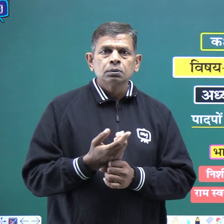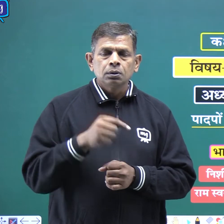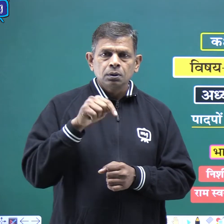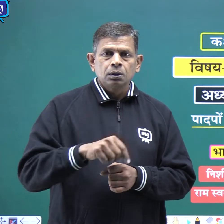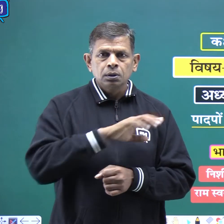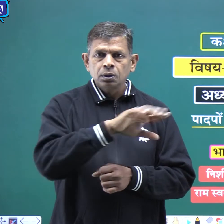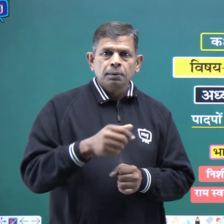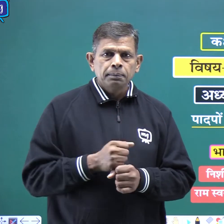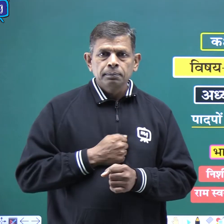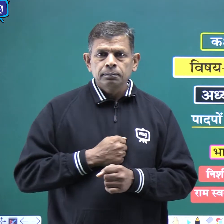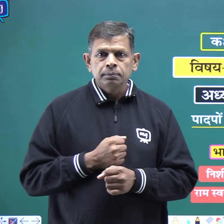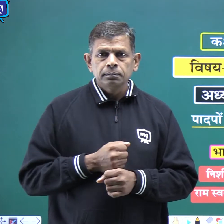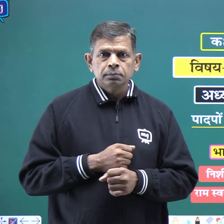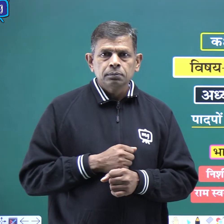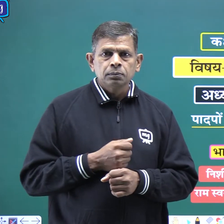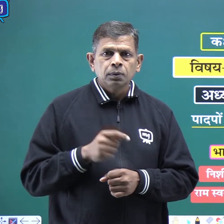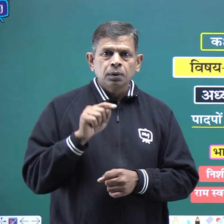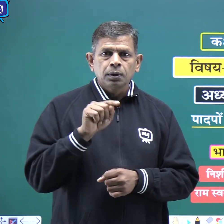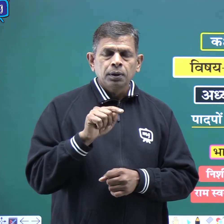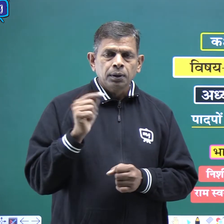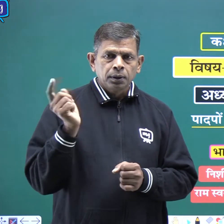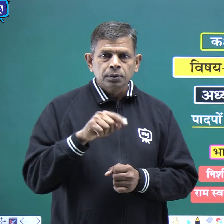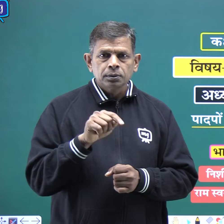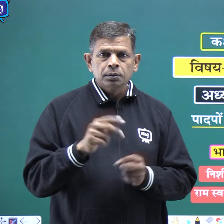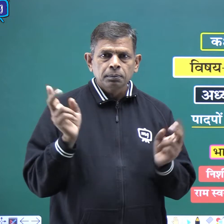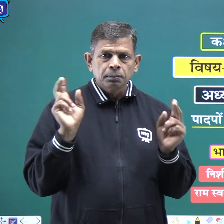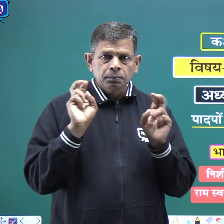आज हम इस अध्याय के